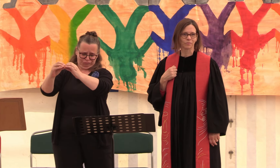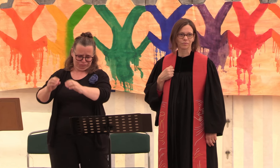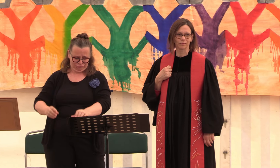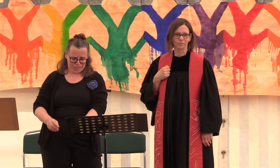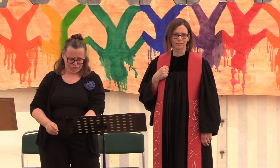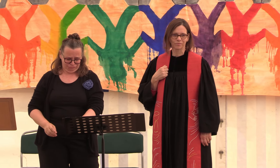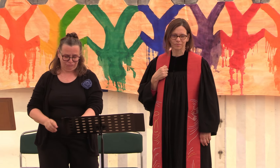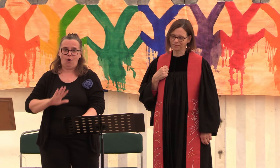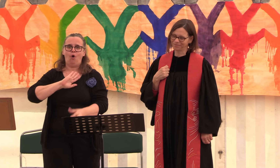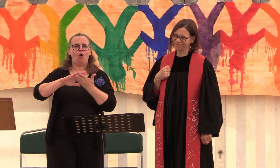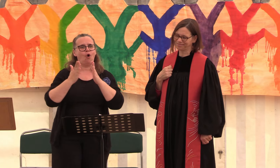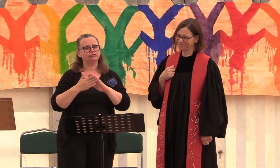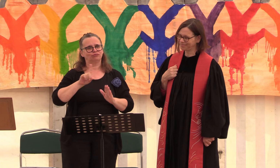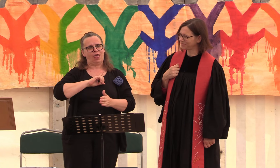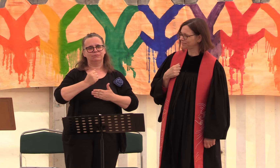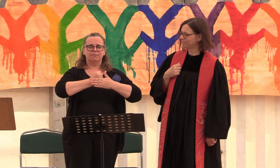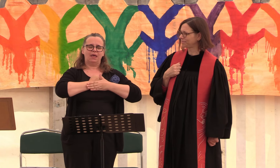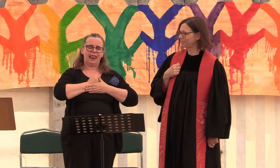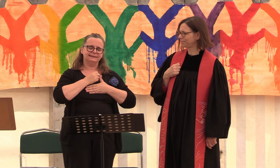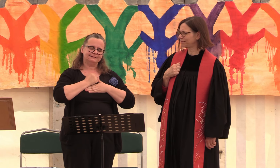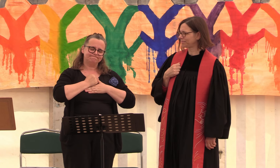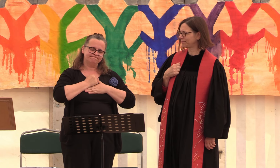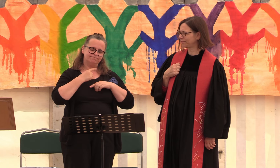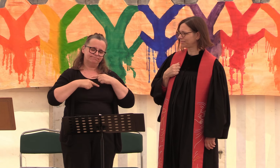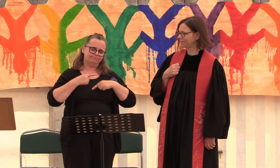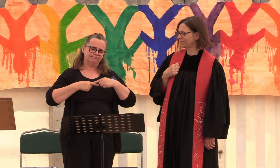einer anderen Person, einem anderen Menschen schenken wollt,